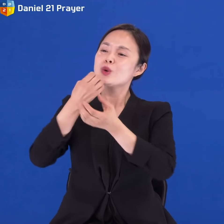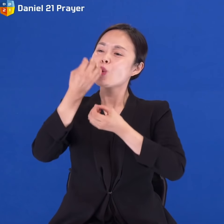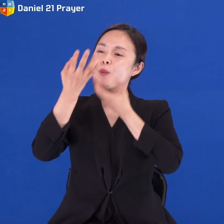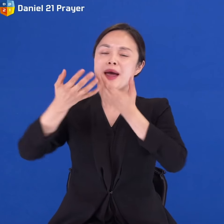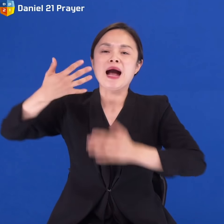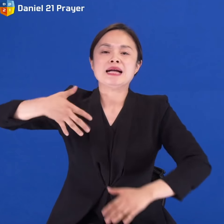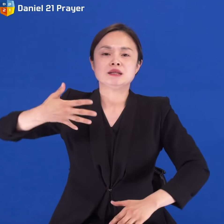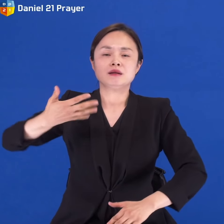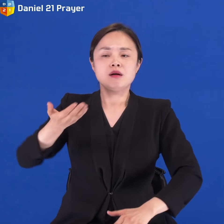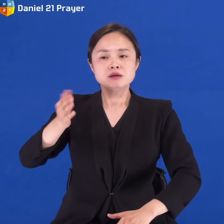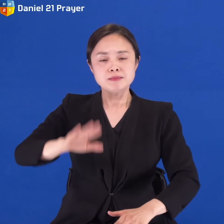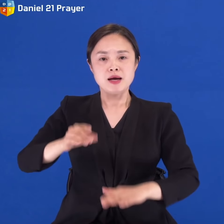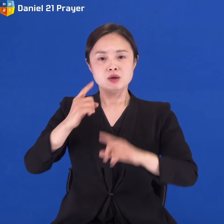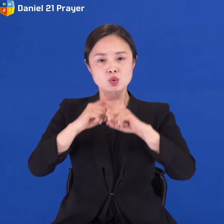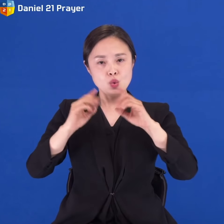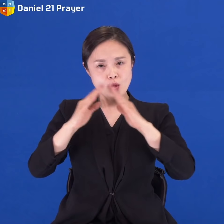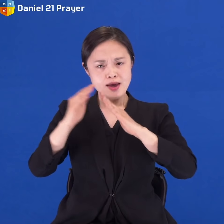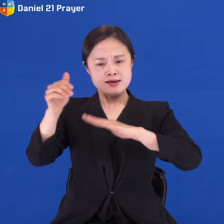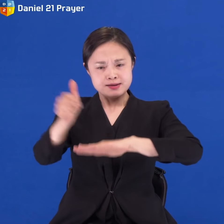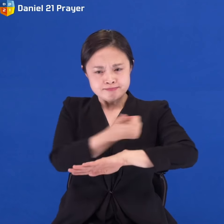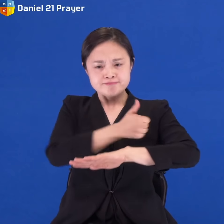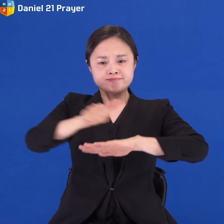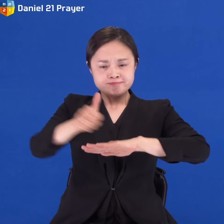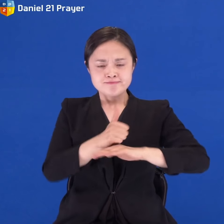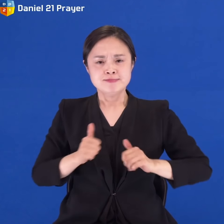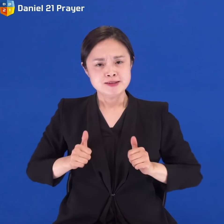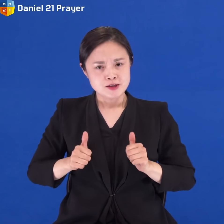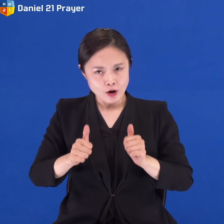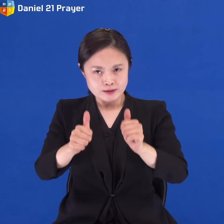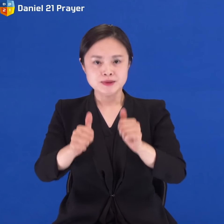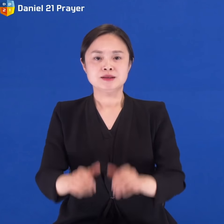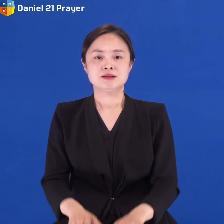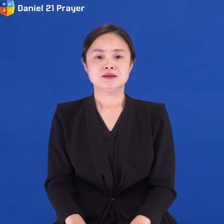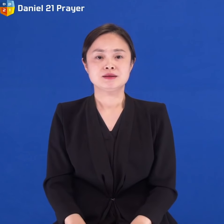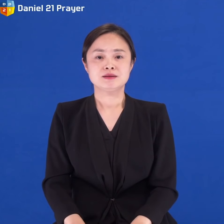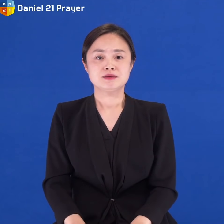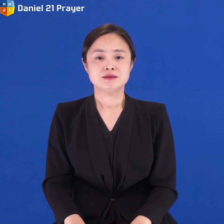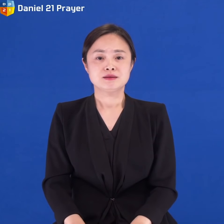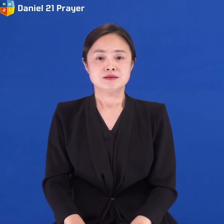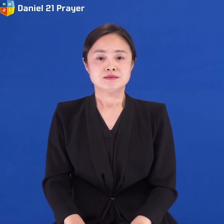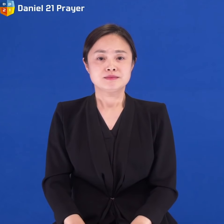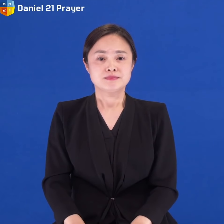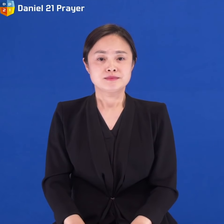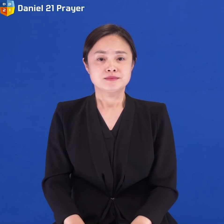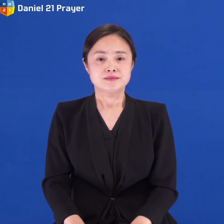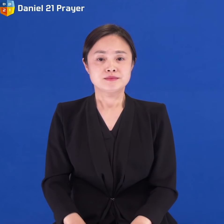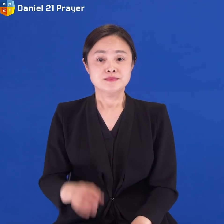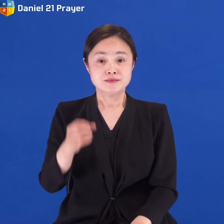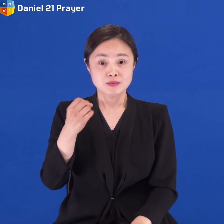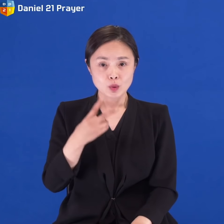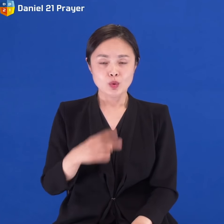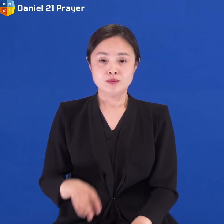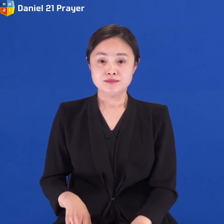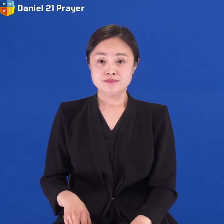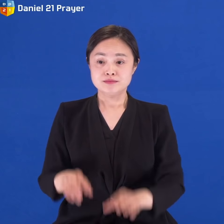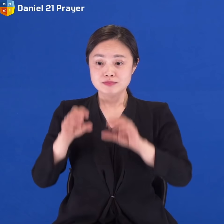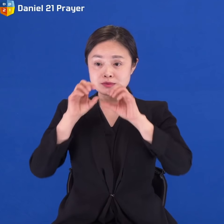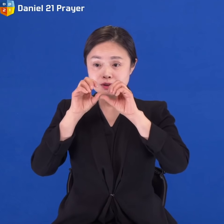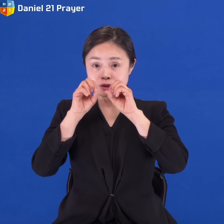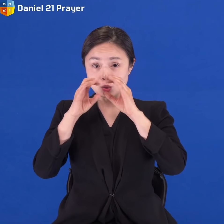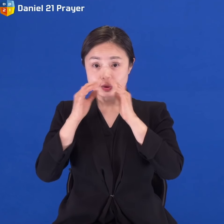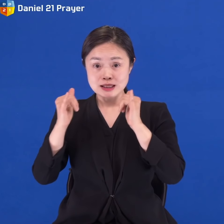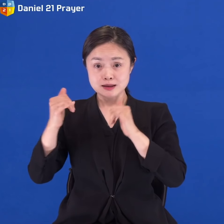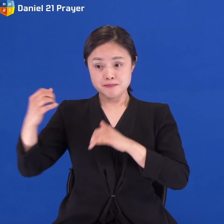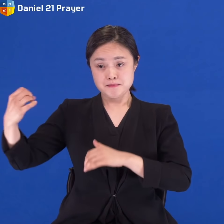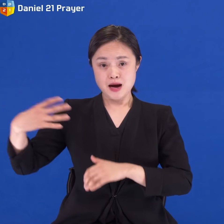그리고 전도사님께서 전도 열매를 꾸며라 해서 또 칭찬을 한번 받아보려고 제